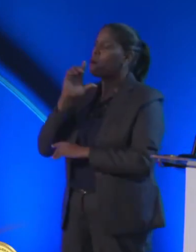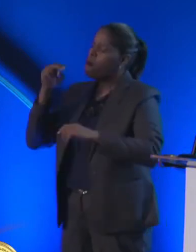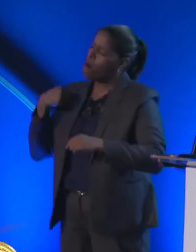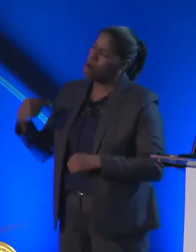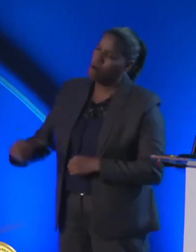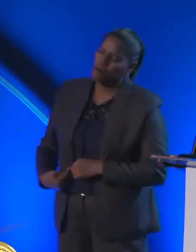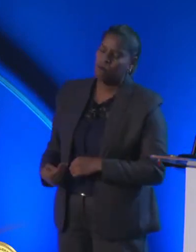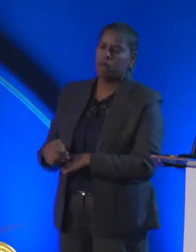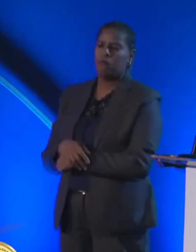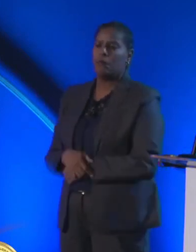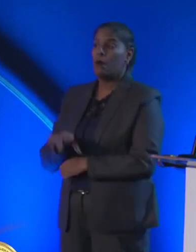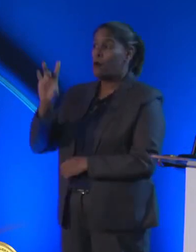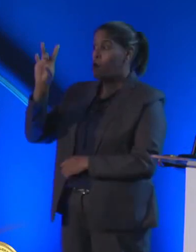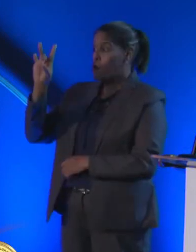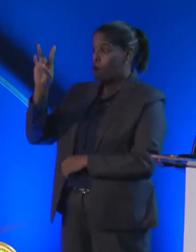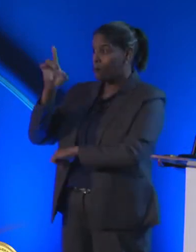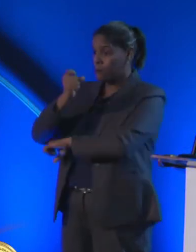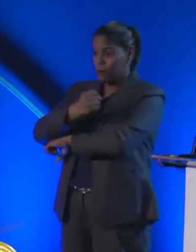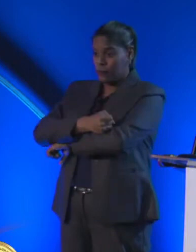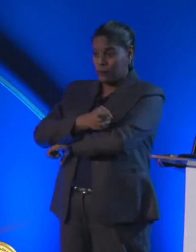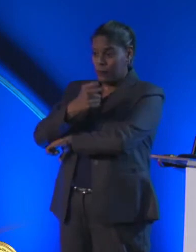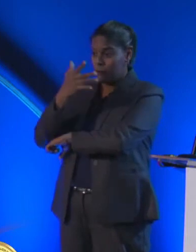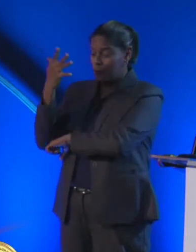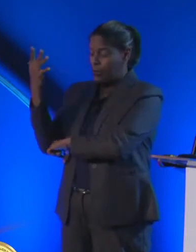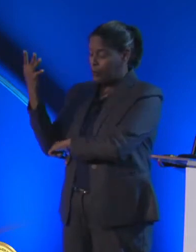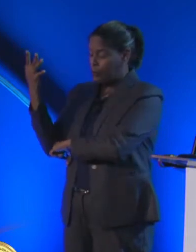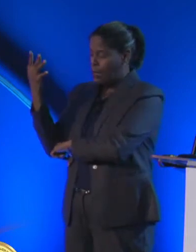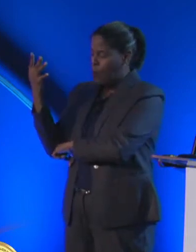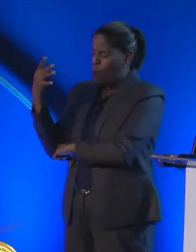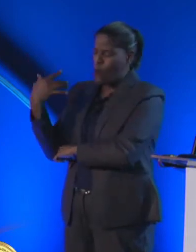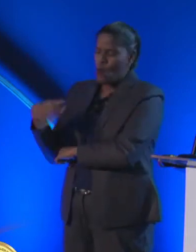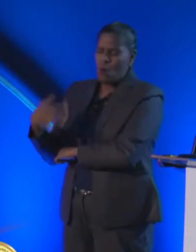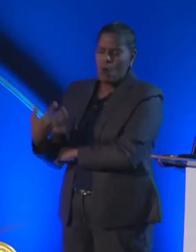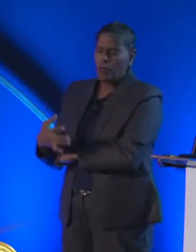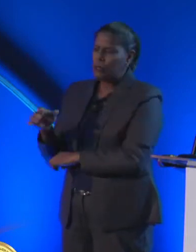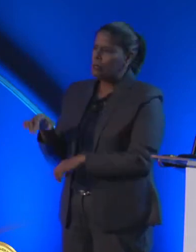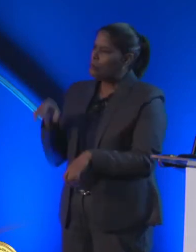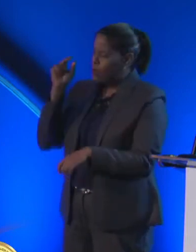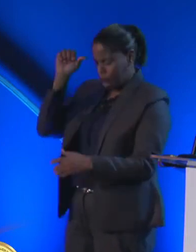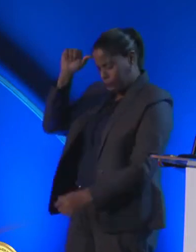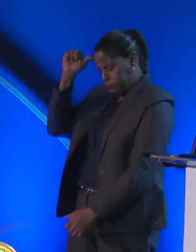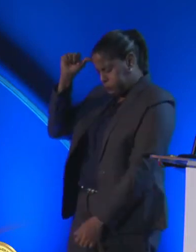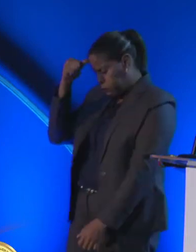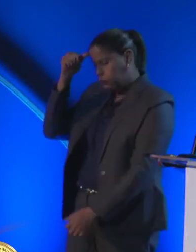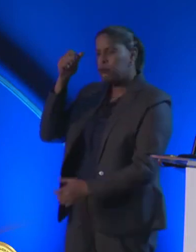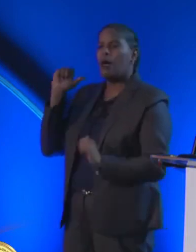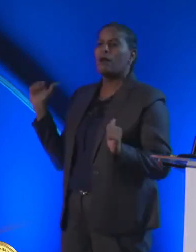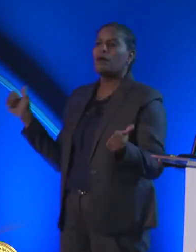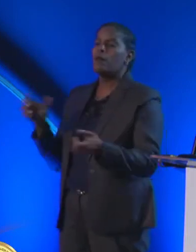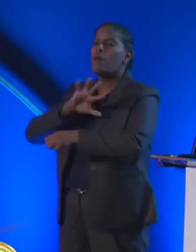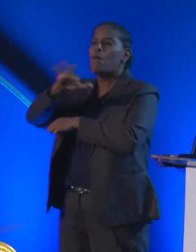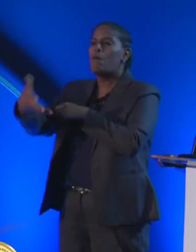humanos el 8 de marzo es una una fecha emblemática y en todo el